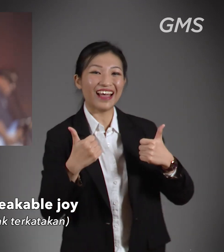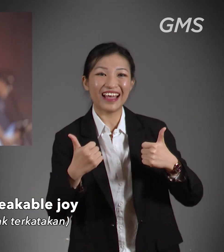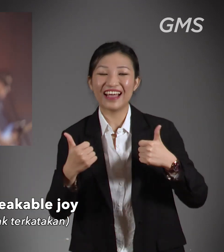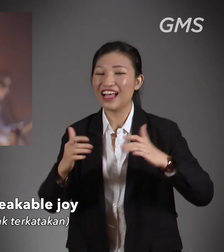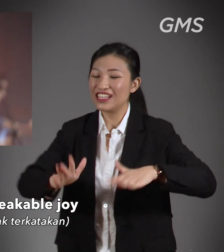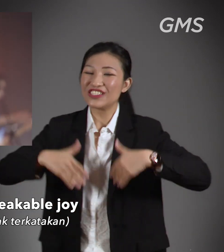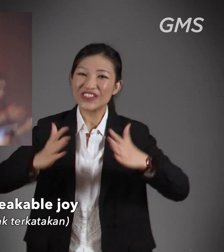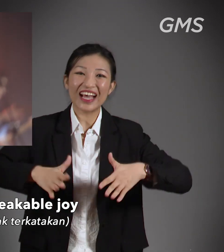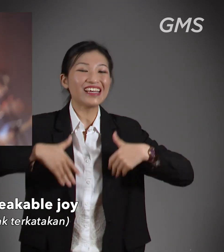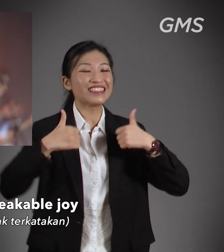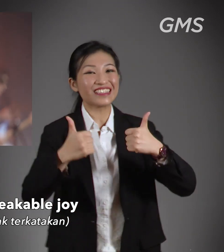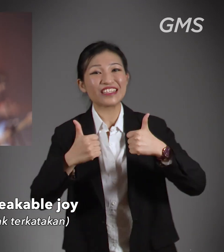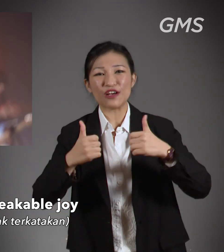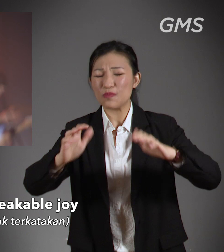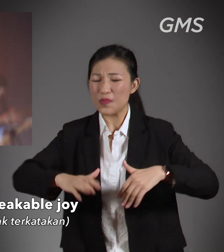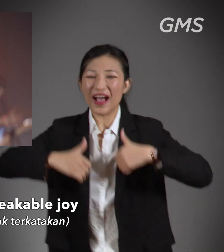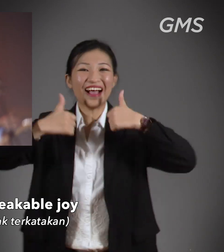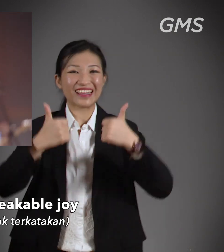joy, speak up a